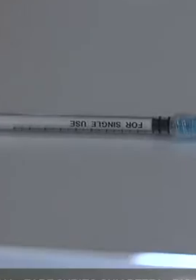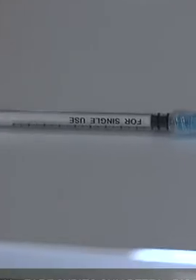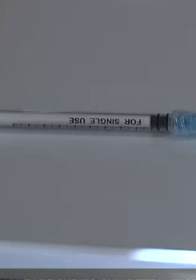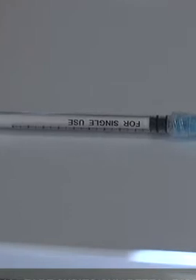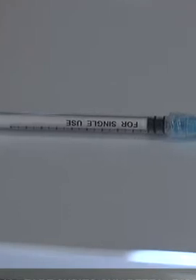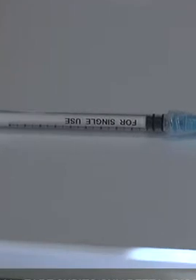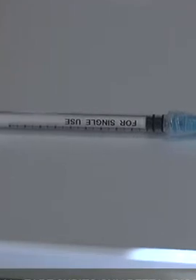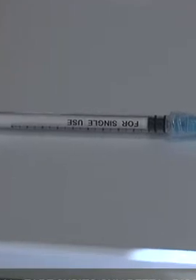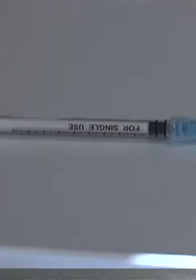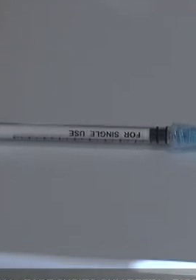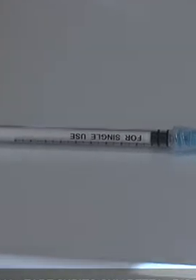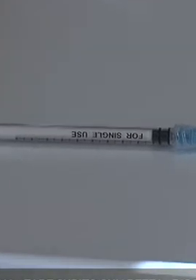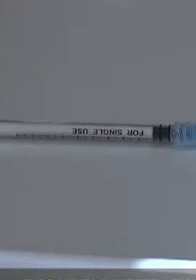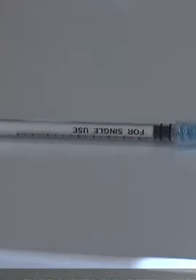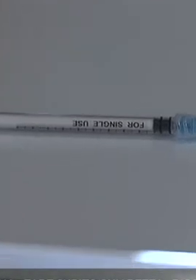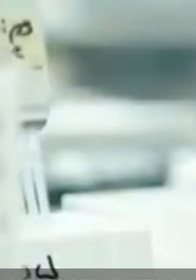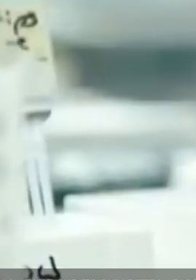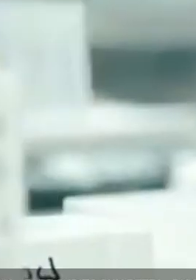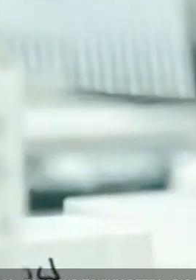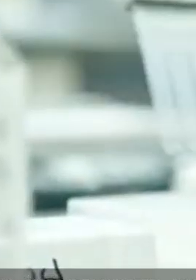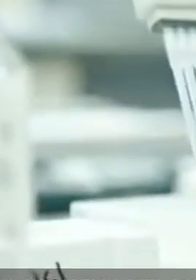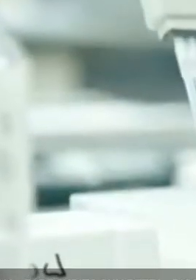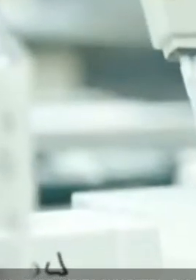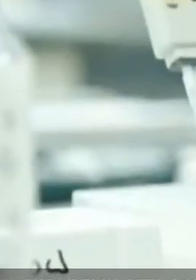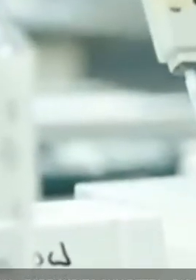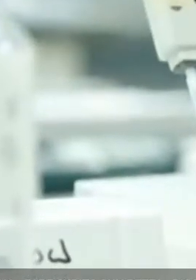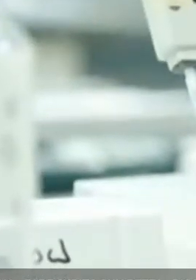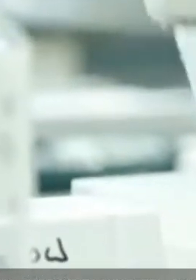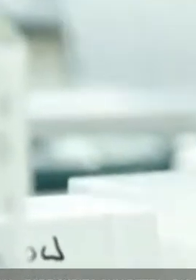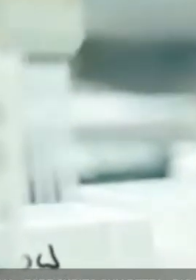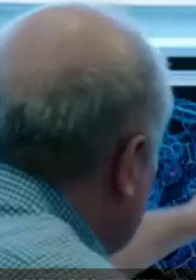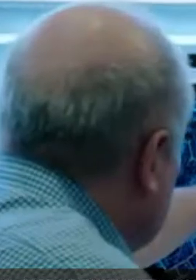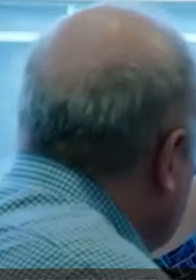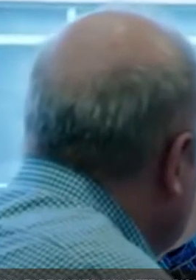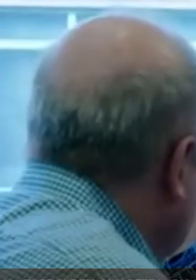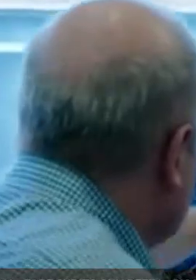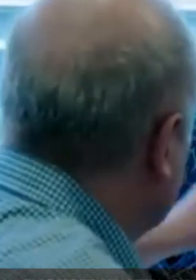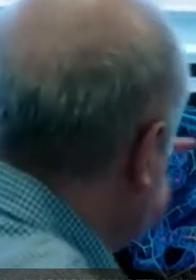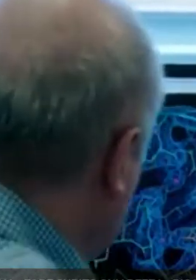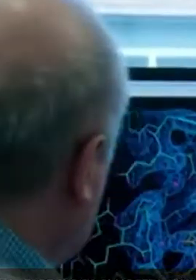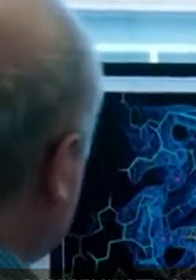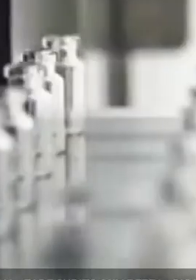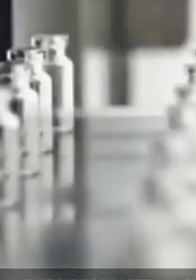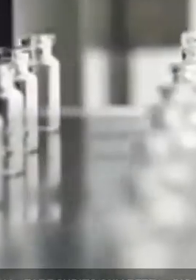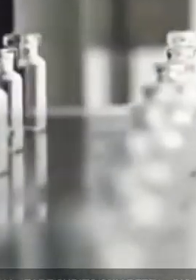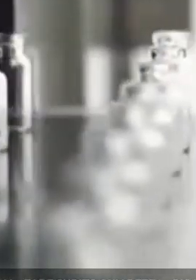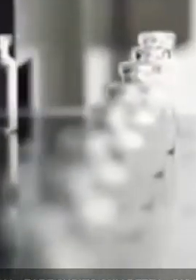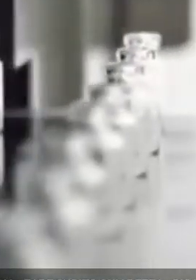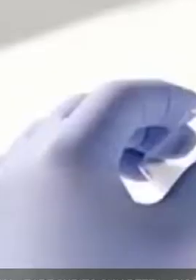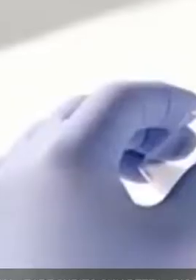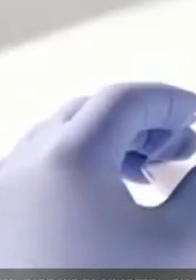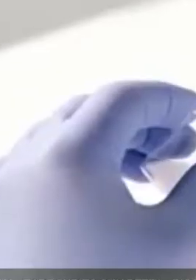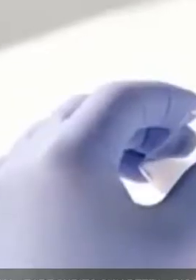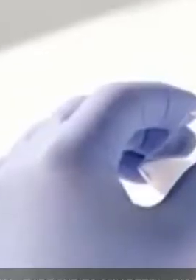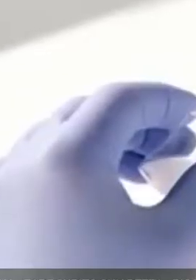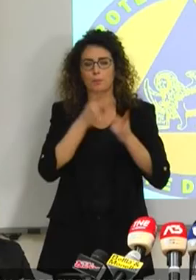auspicato che il verdetto dell'EMA arrivi quanto prima, ripercorrendo l'iter della giornata di ieri, dal primo sequestro del lotto fino al blocco totale delle